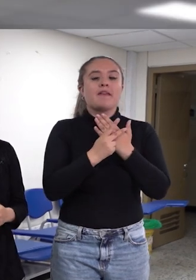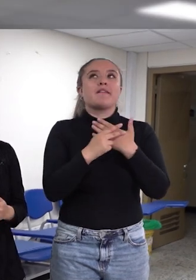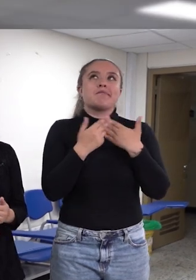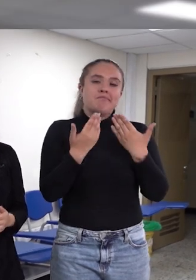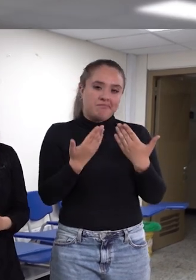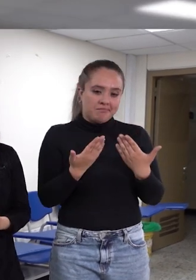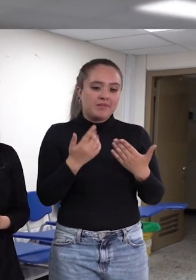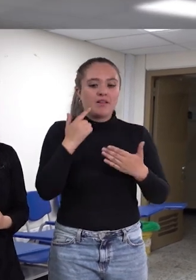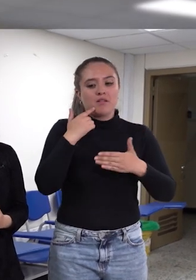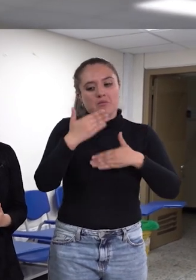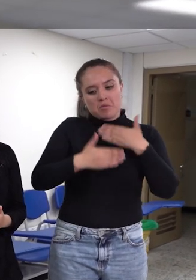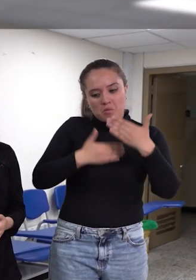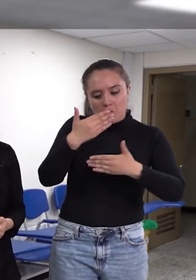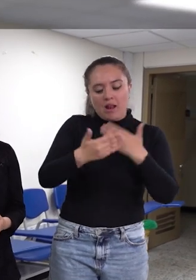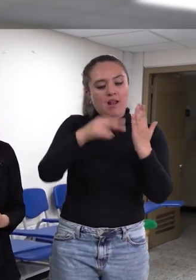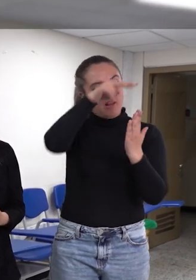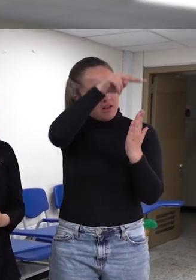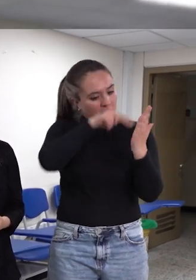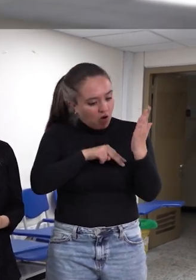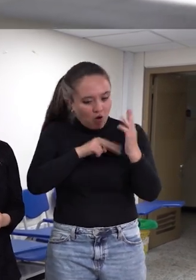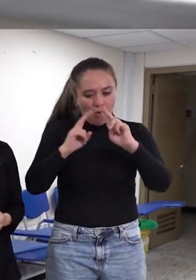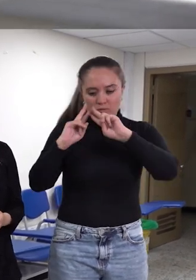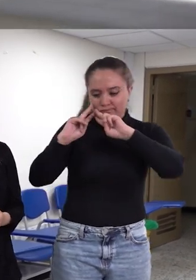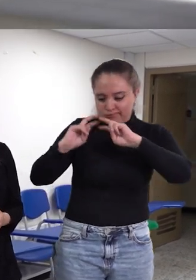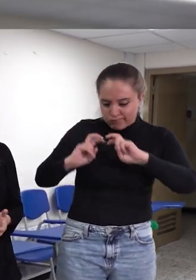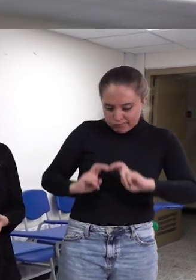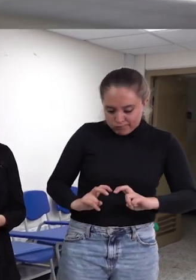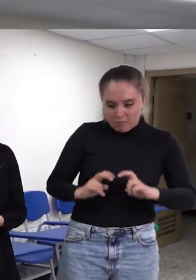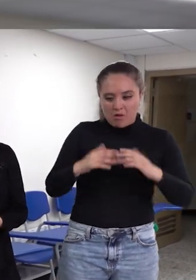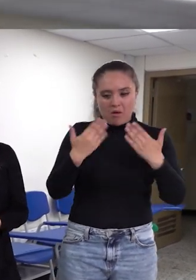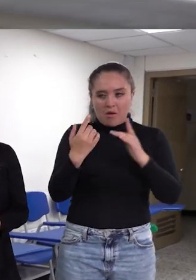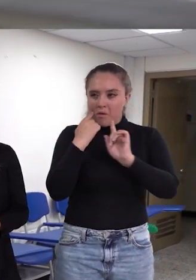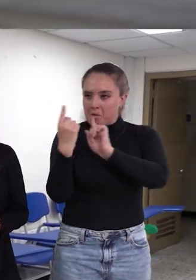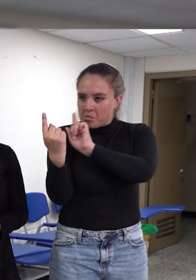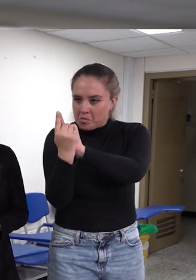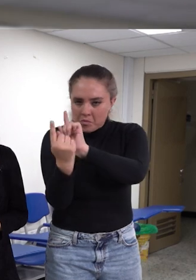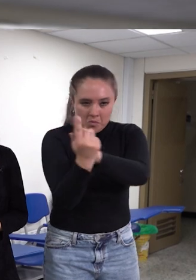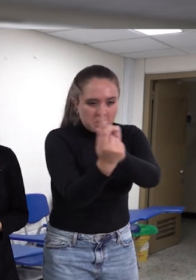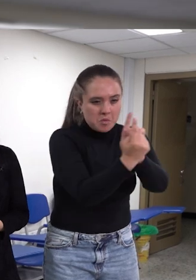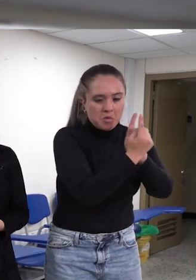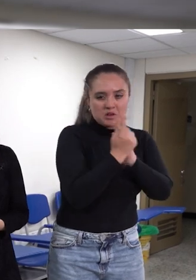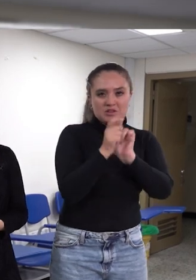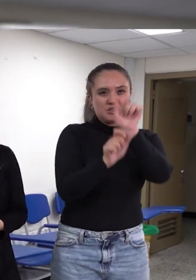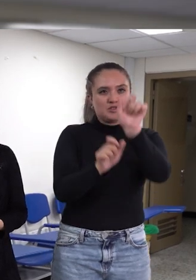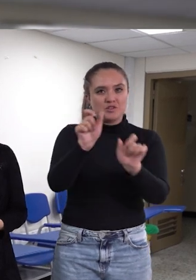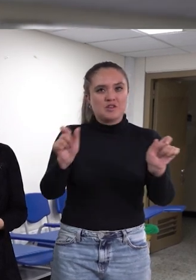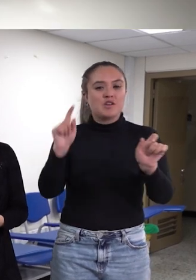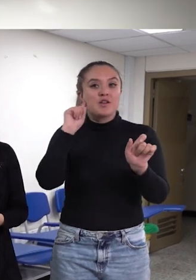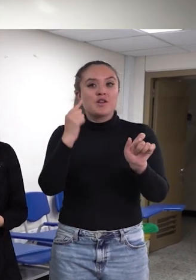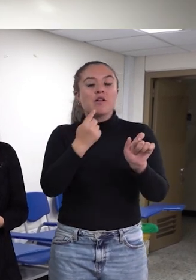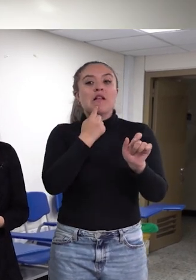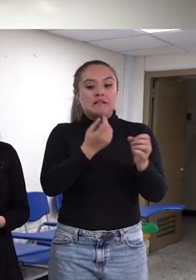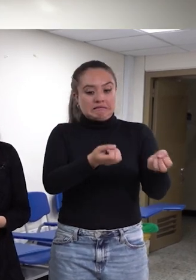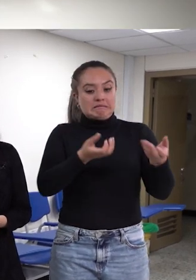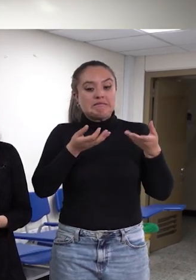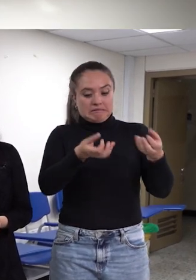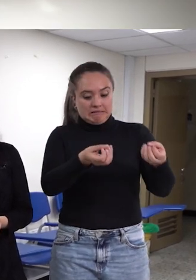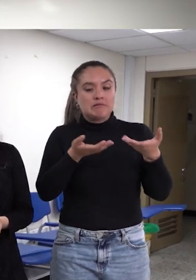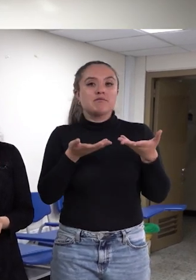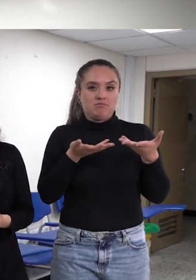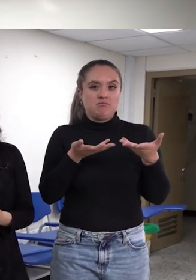bueno, pues a través de la lectura, de la investigación, del contacto con personas sordas, me ha aportado a